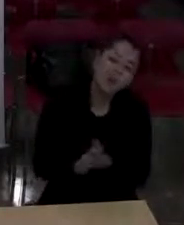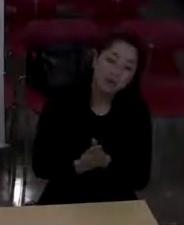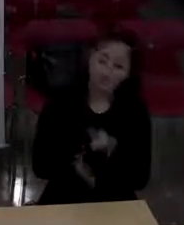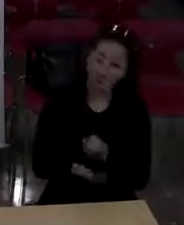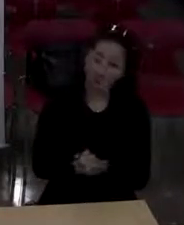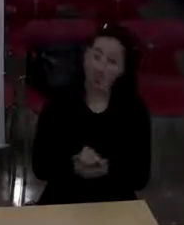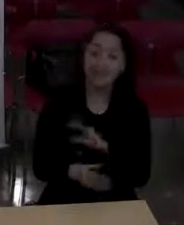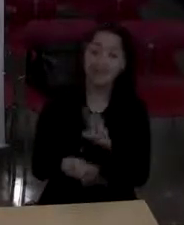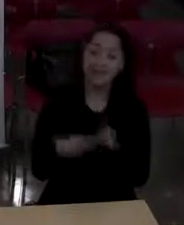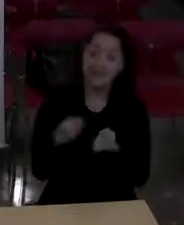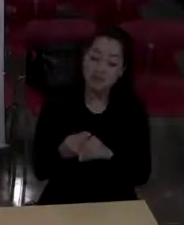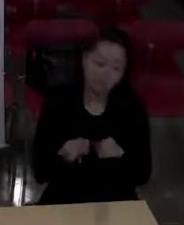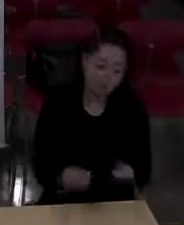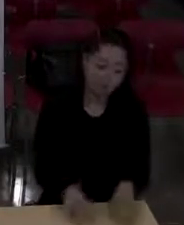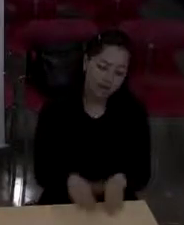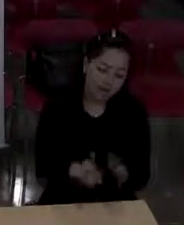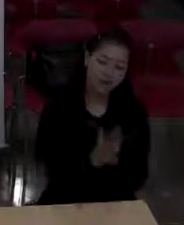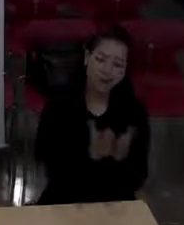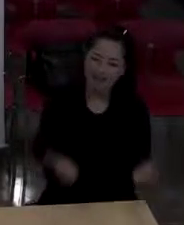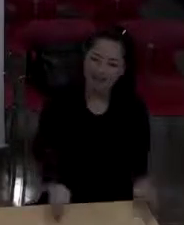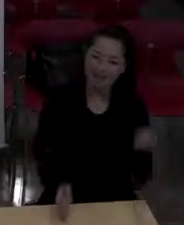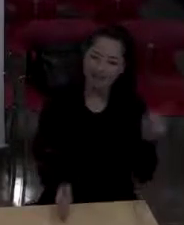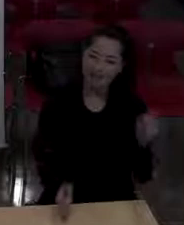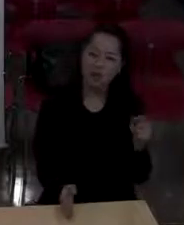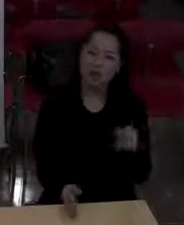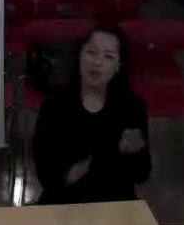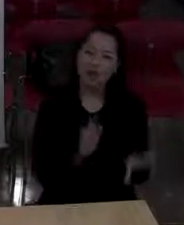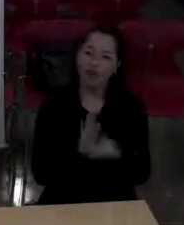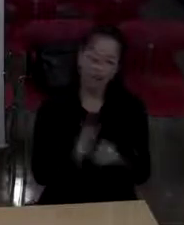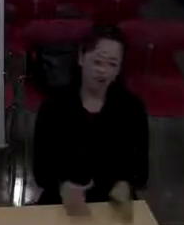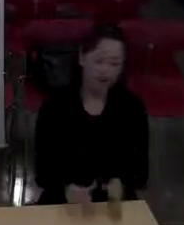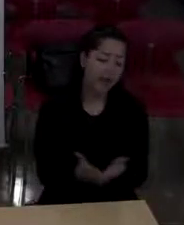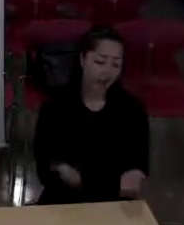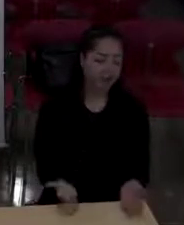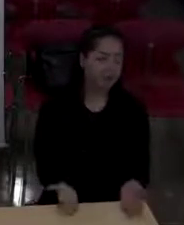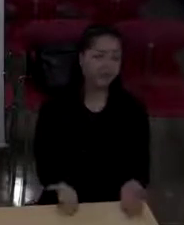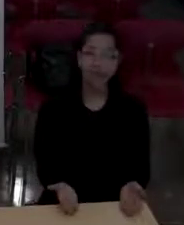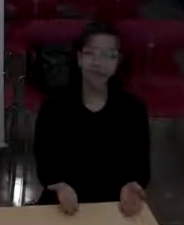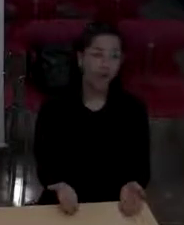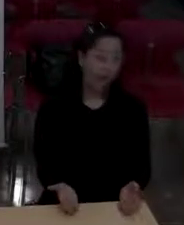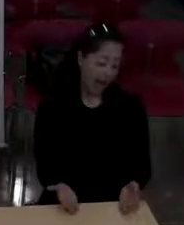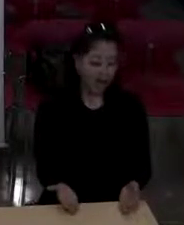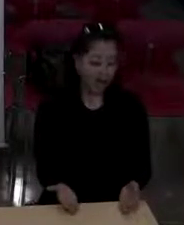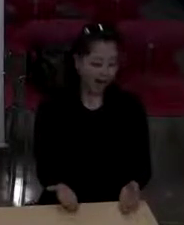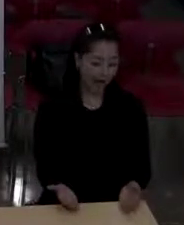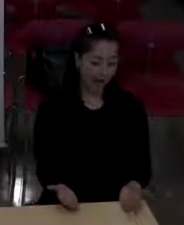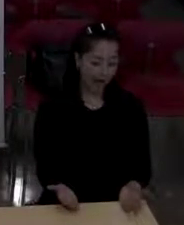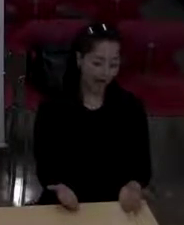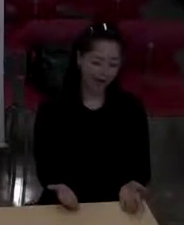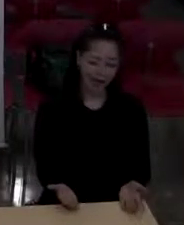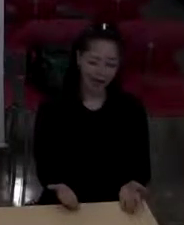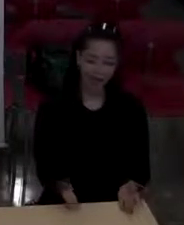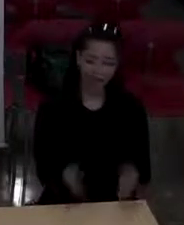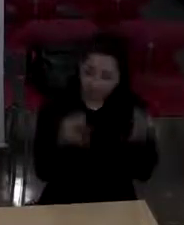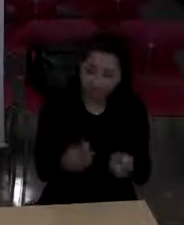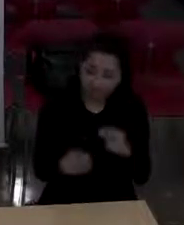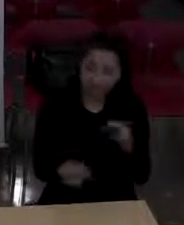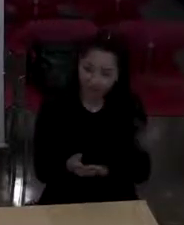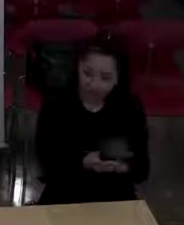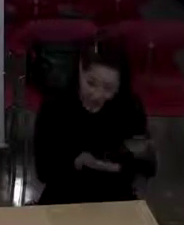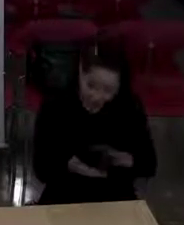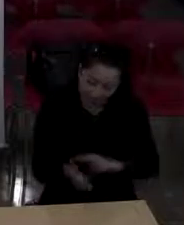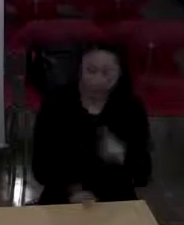ellos también quienes simulan representar pues un acto lector. Terminados los 6 años, pues un poco antes, pero ya